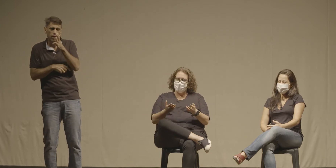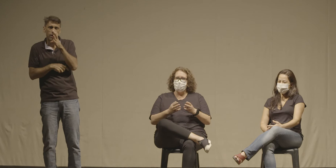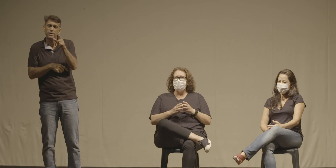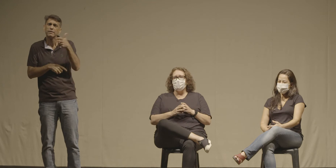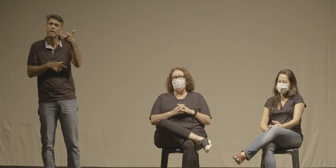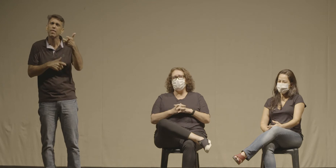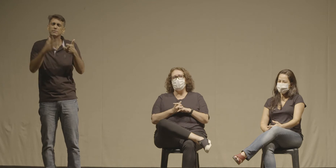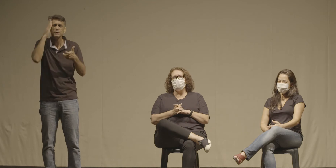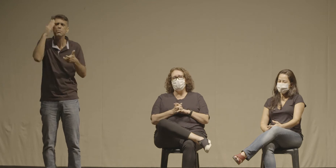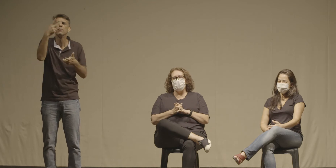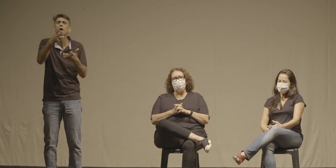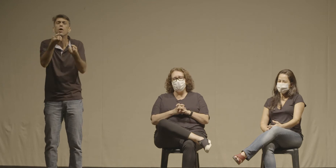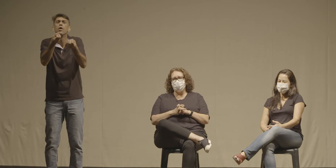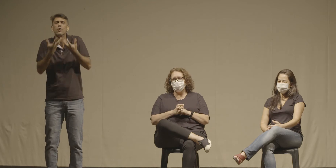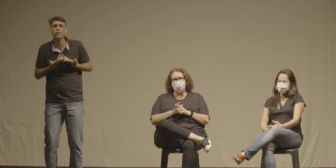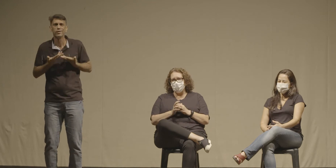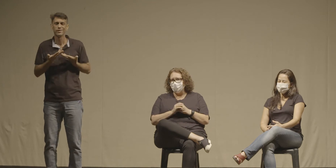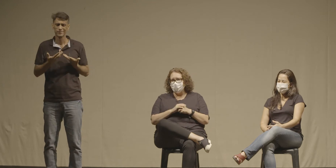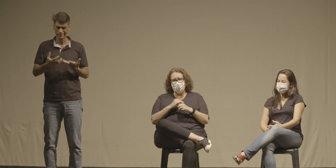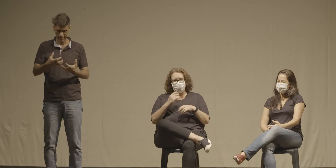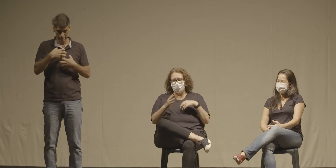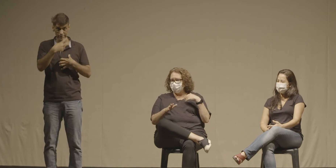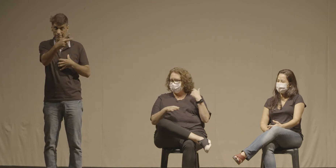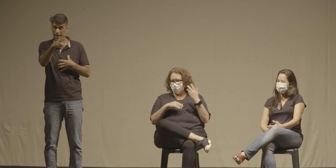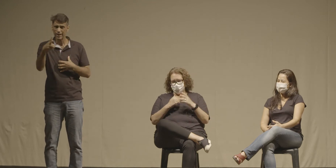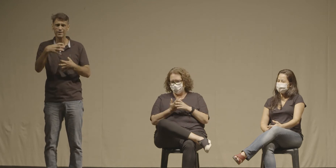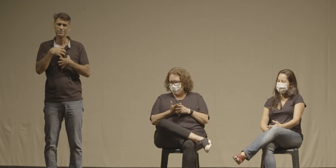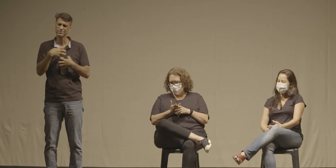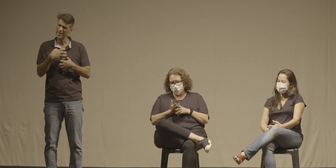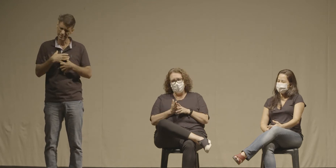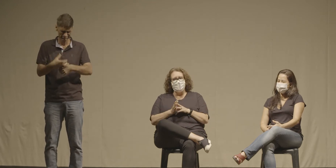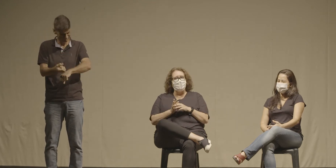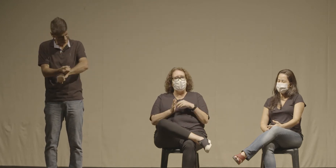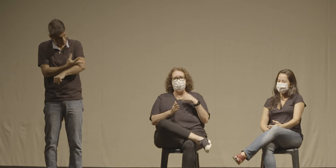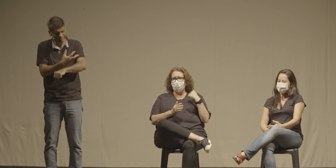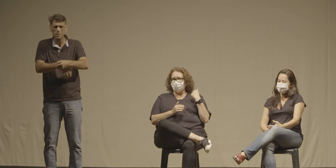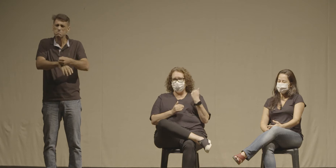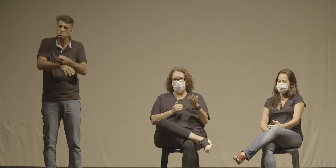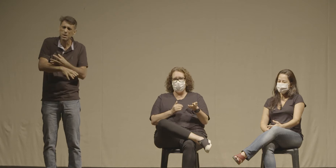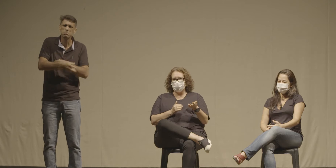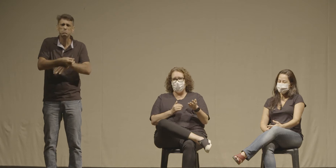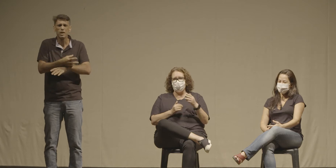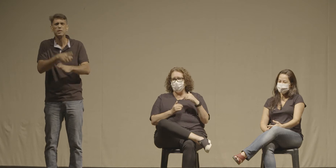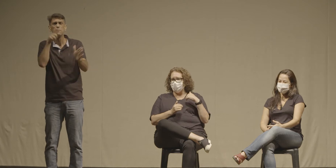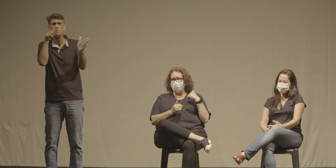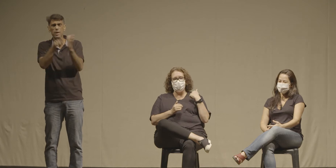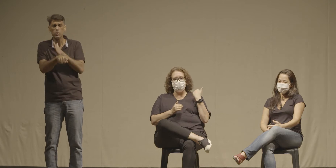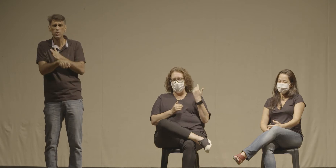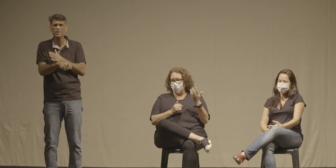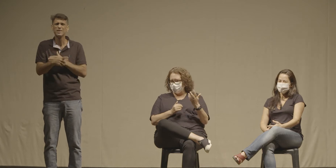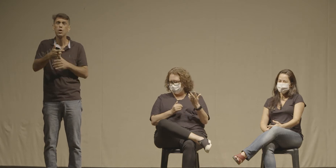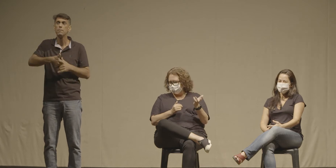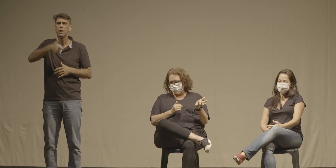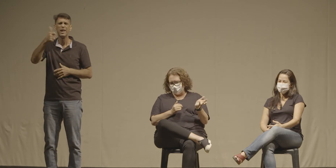né? Então, assim, era emoção atrás de emoção. Cada coisa que a gente perguntava vinha coisa